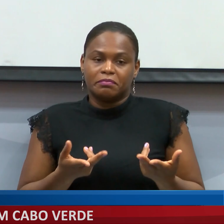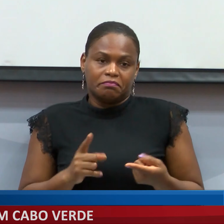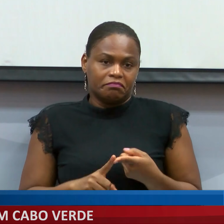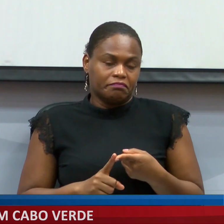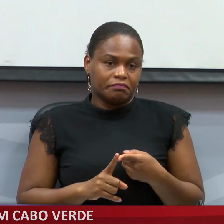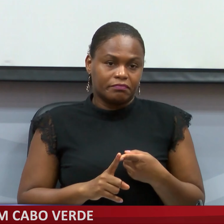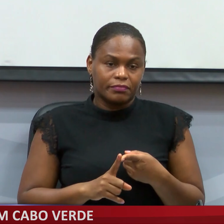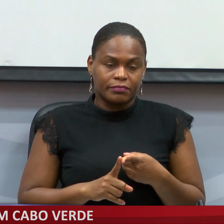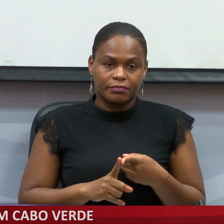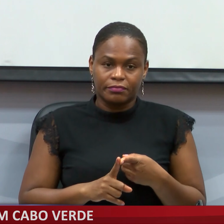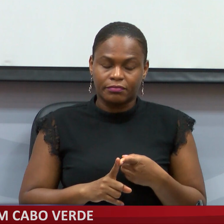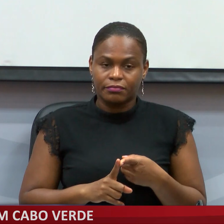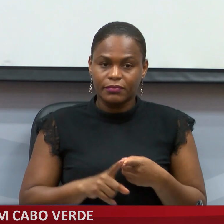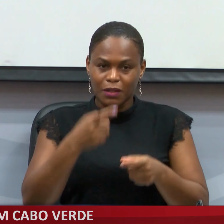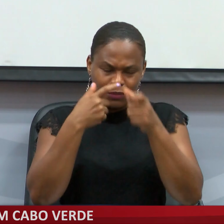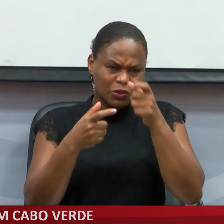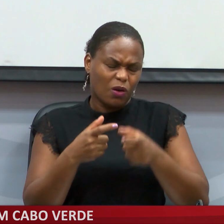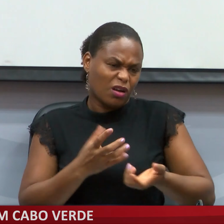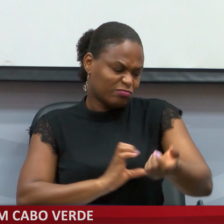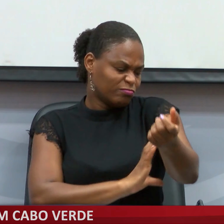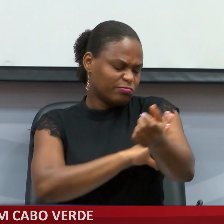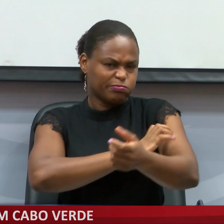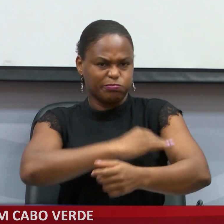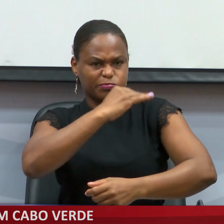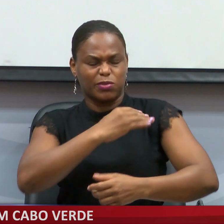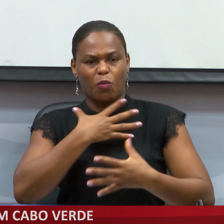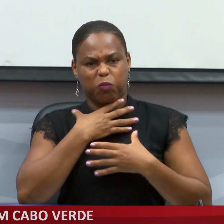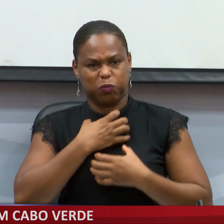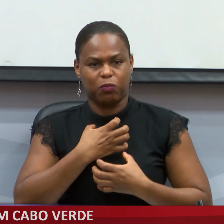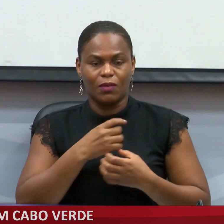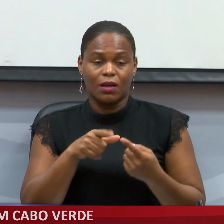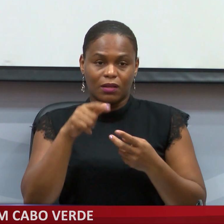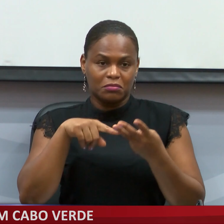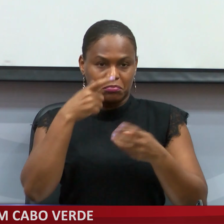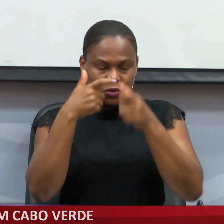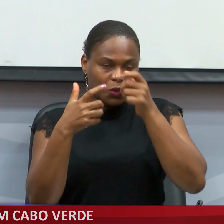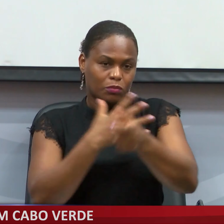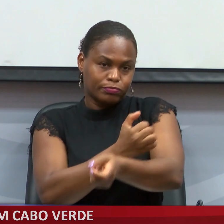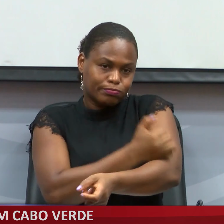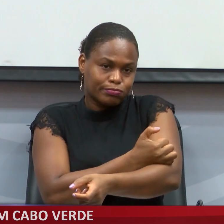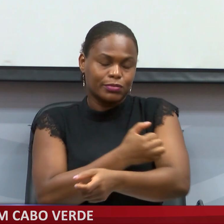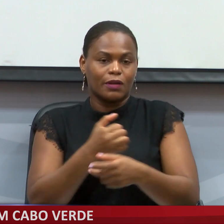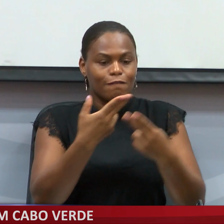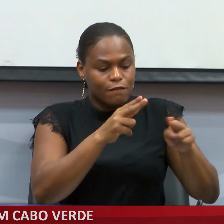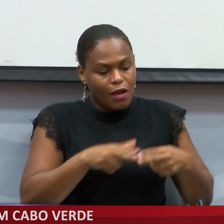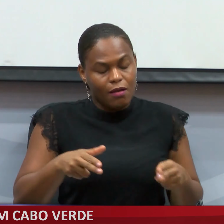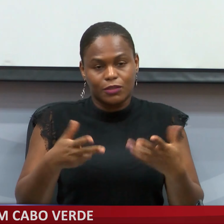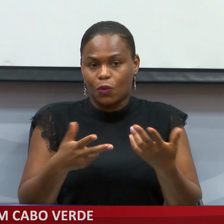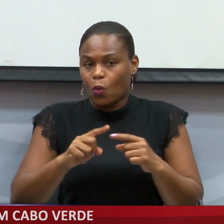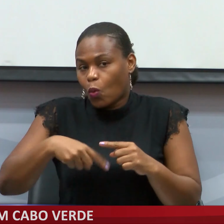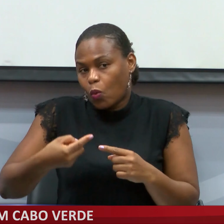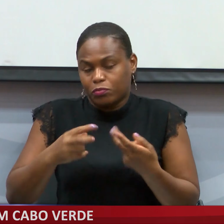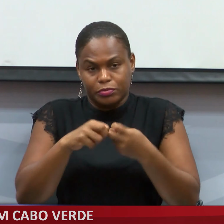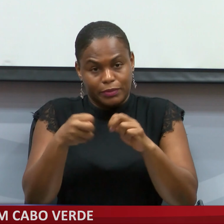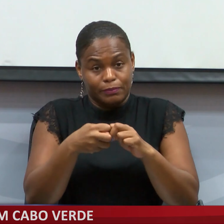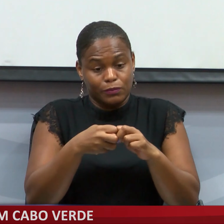Hemodializados, pessoas hipertensas, obesas, pessoas com diabetes, várias